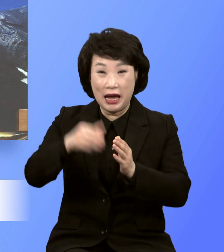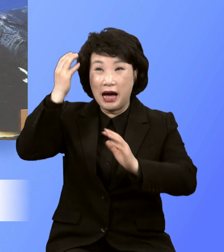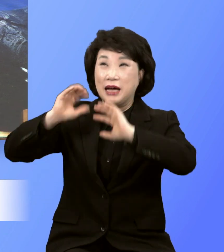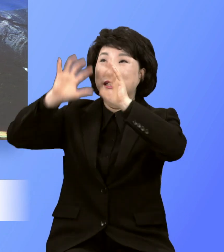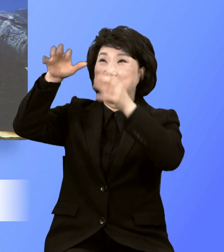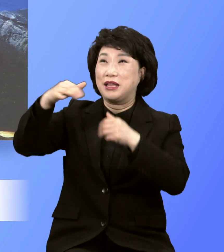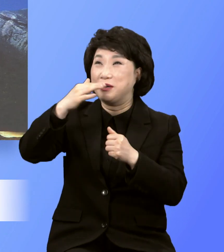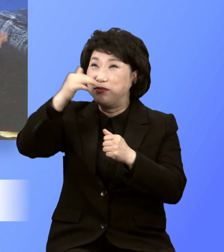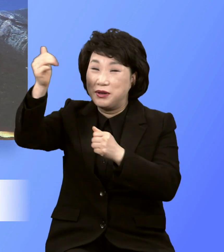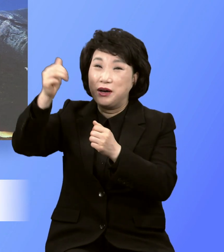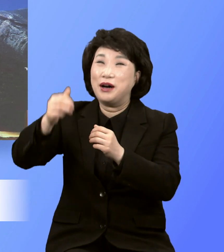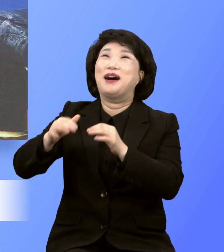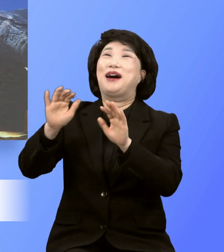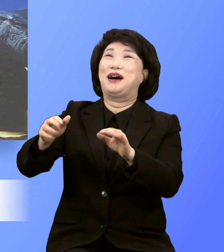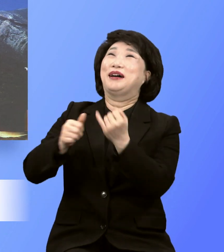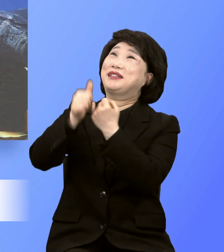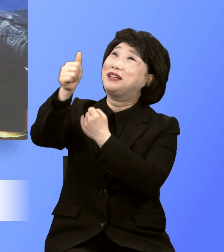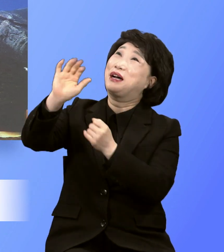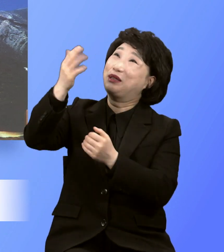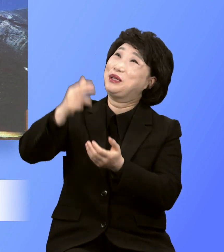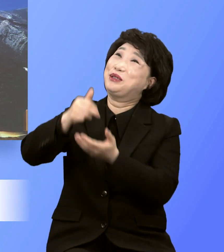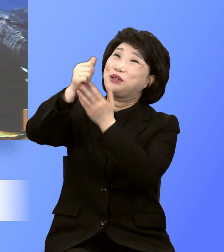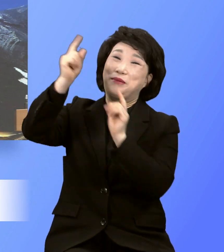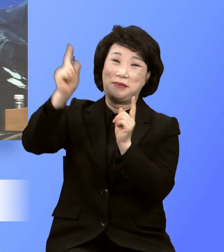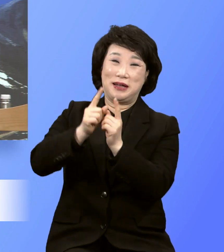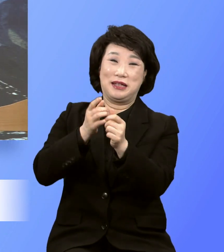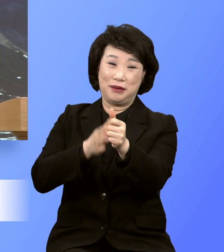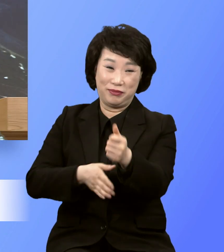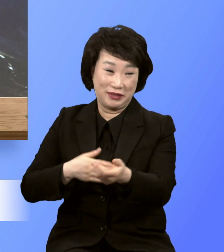공중에서 신랑 대신 주님 만나야 합니다.